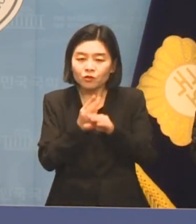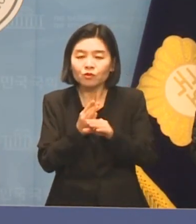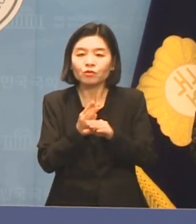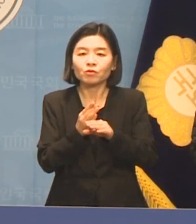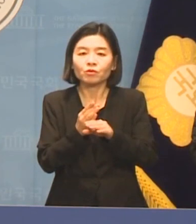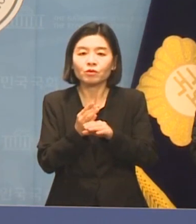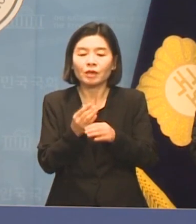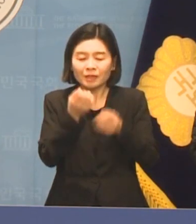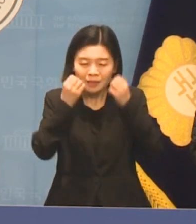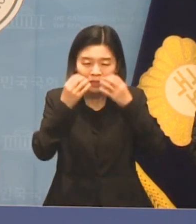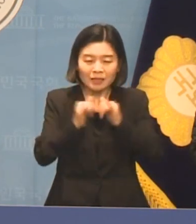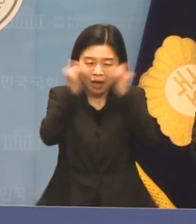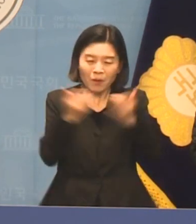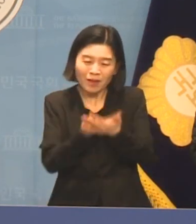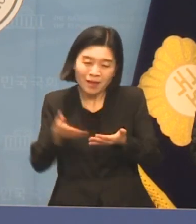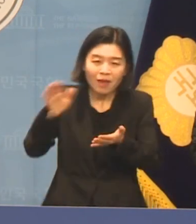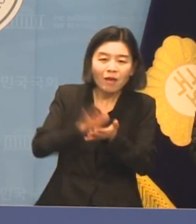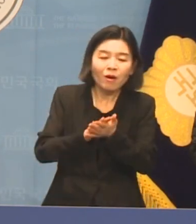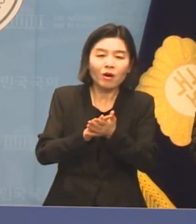외치고 있지만